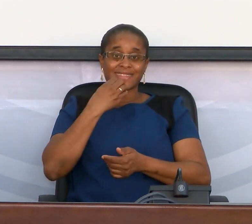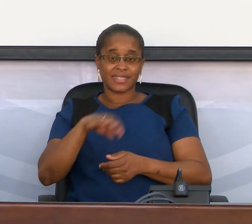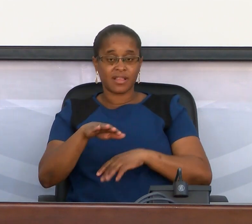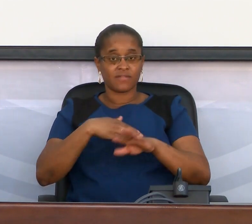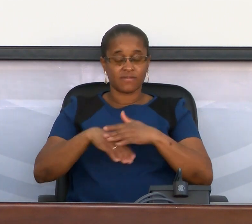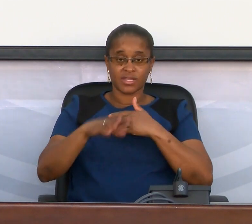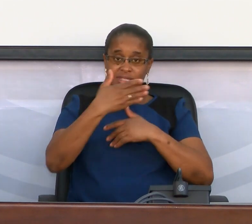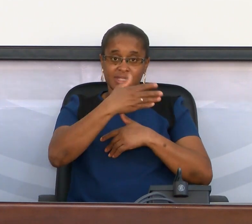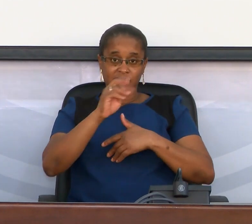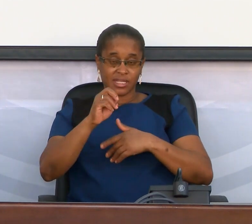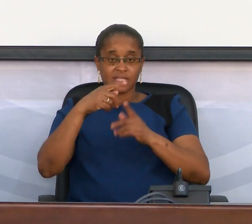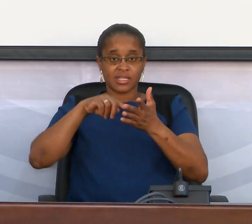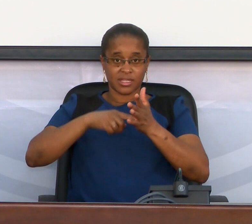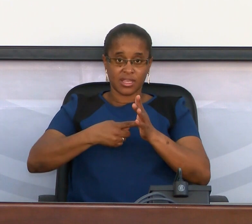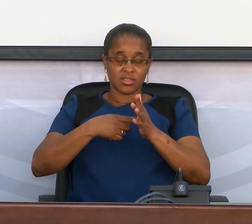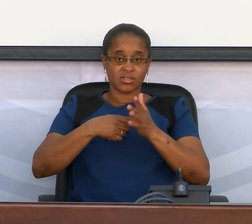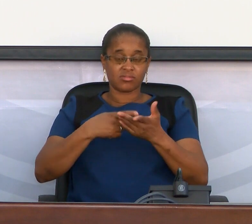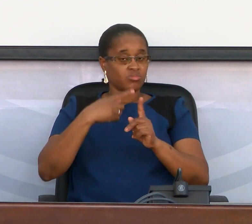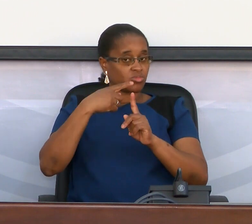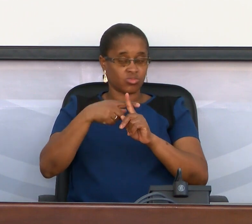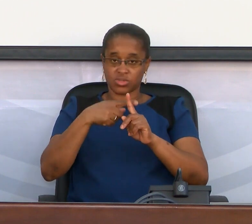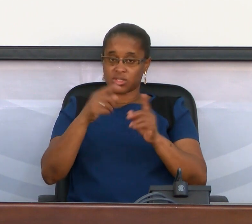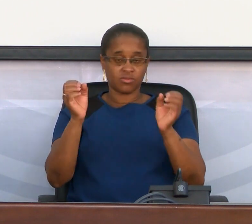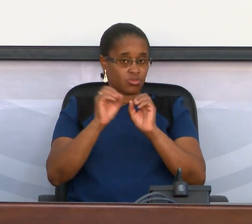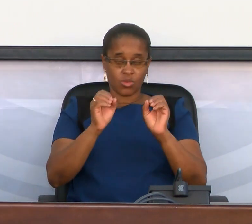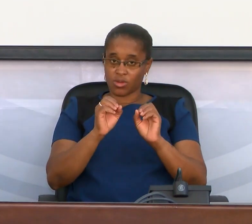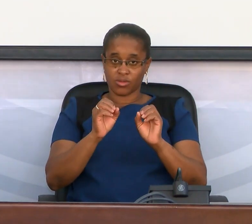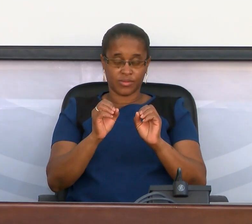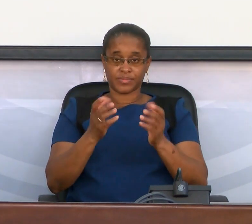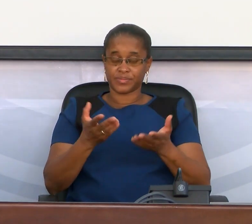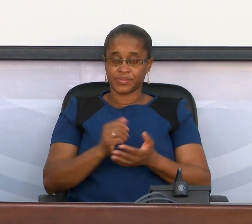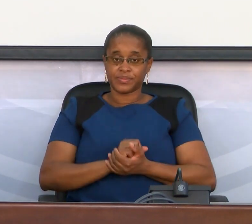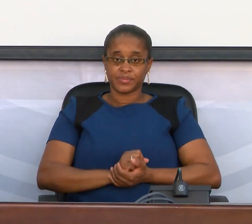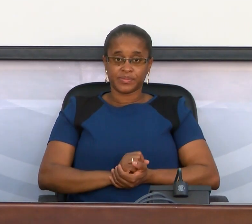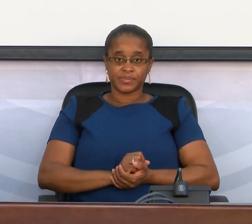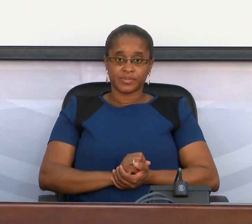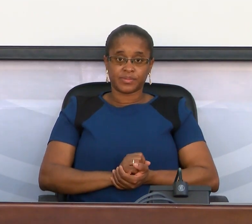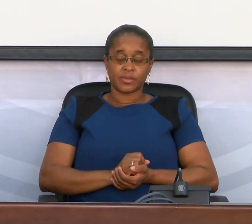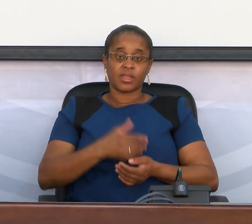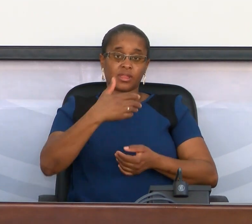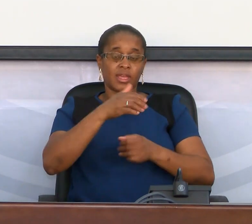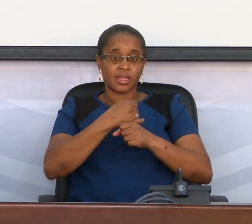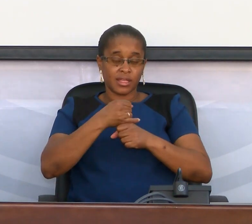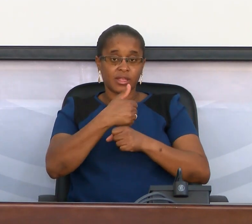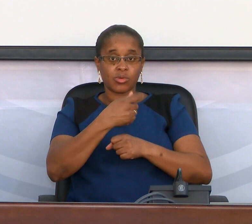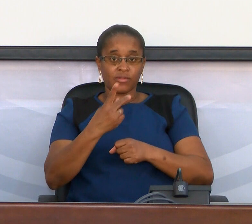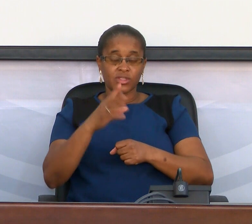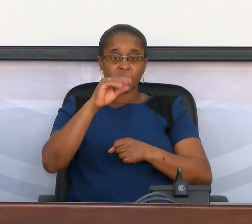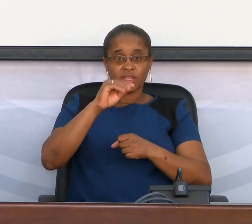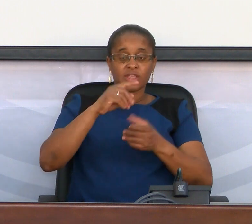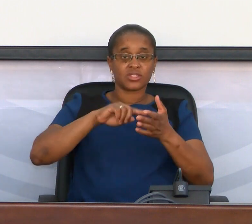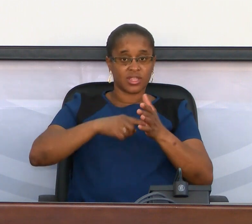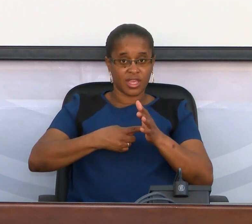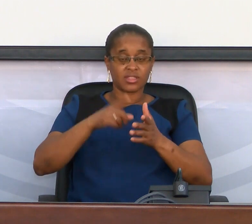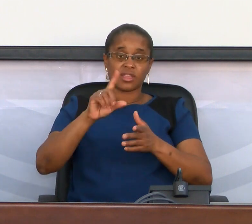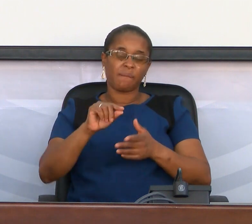aplicaram 13 testes e nenhum desses testes teve resultado positivo. Na Boa Vista, 10 testes